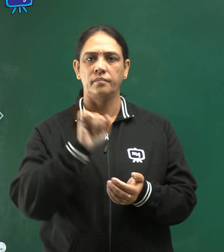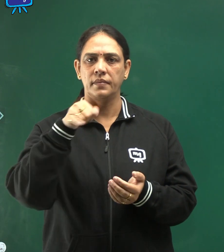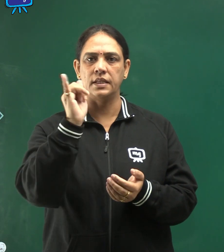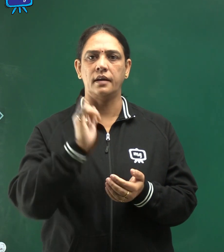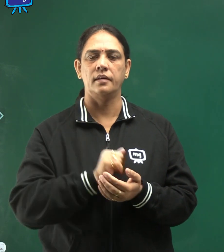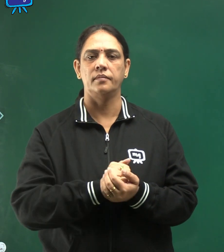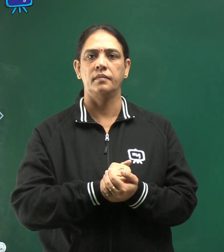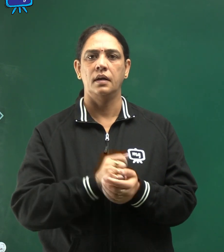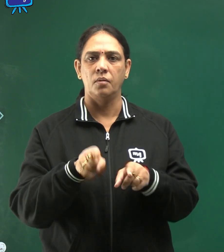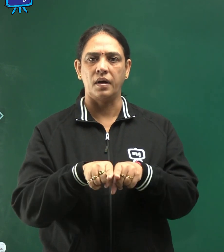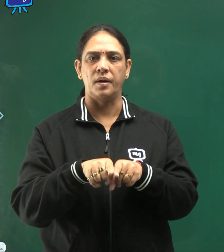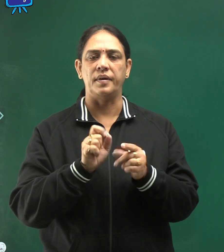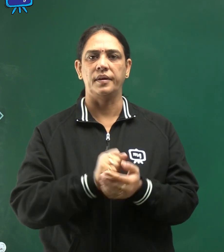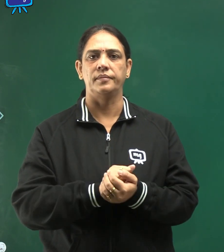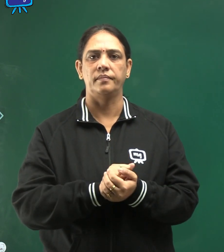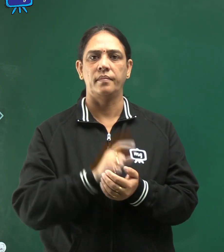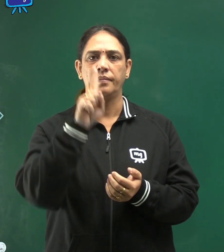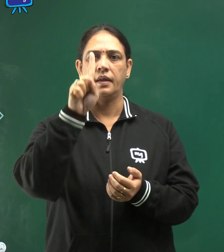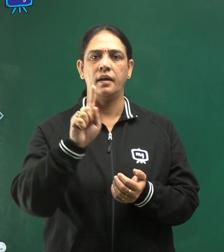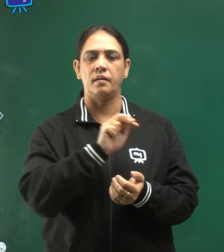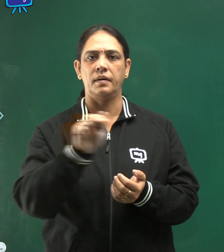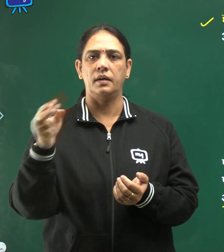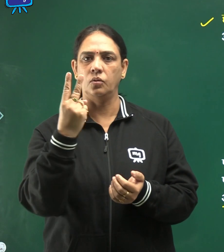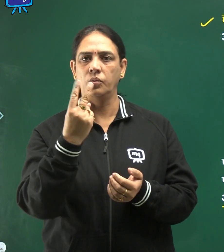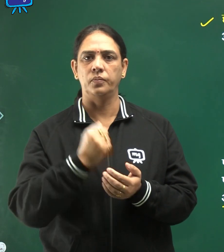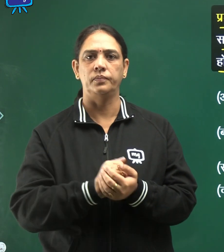3/6 बराबर 1/2।